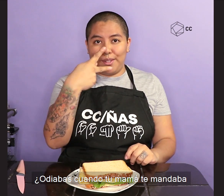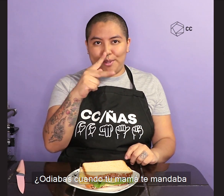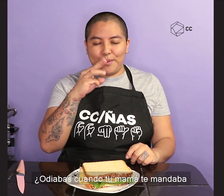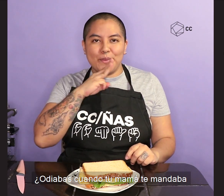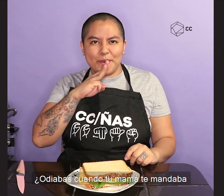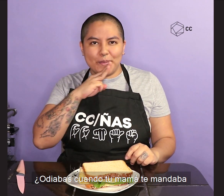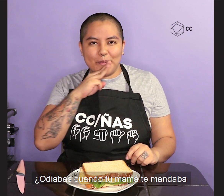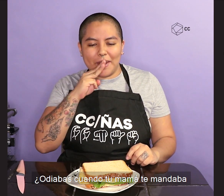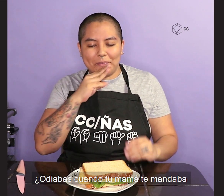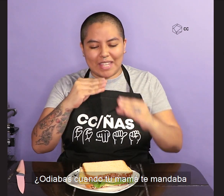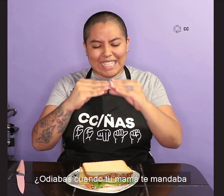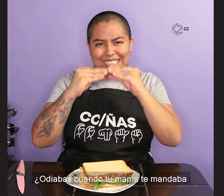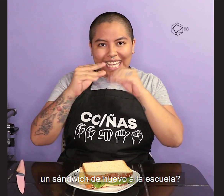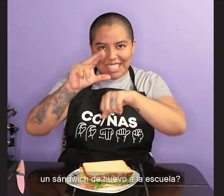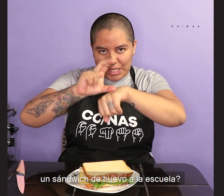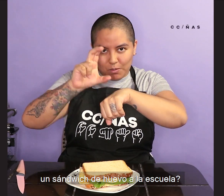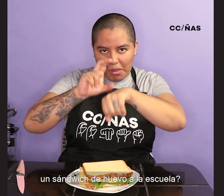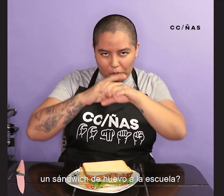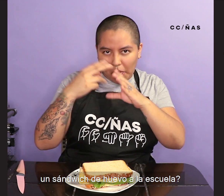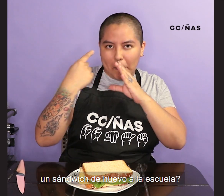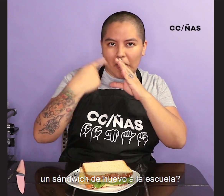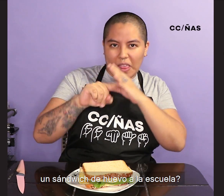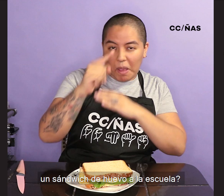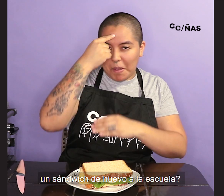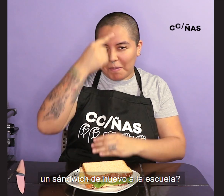¿Odiabas cuando tu mamá te mandaba un sándwich de huevo a la escuela?